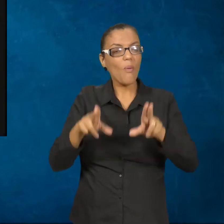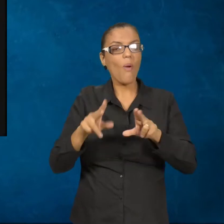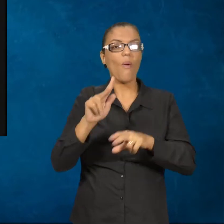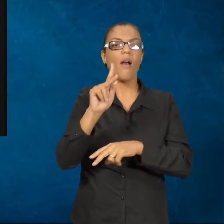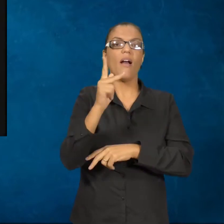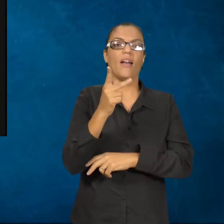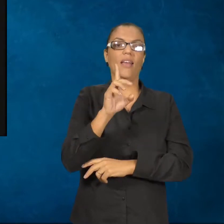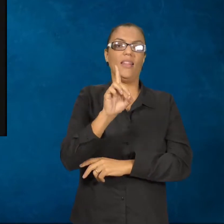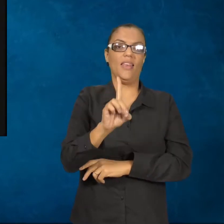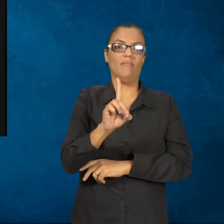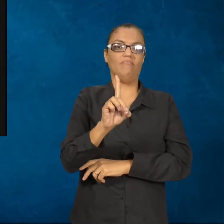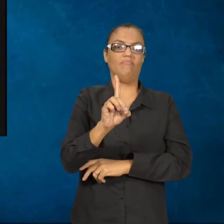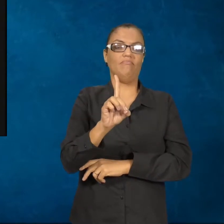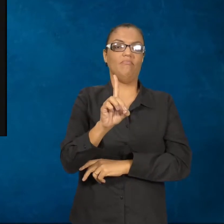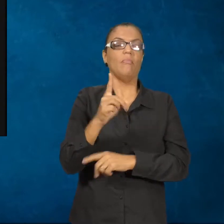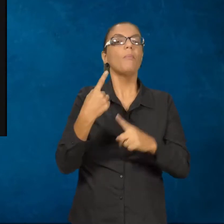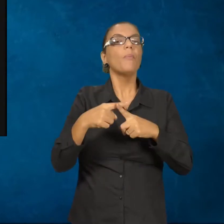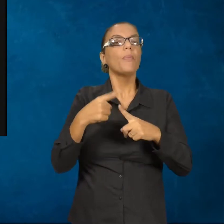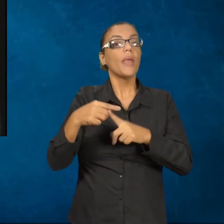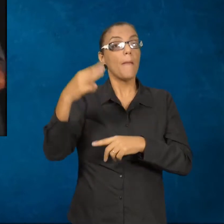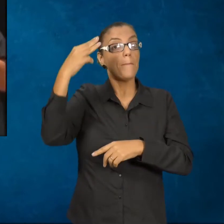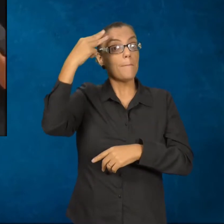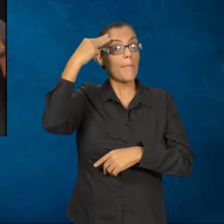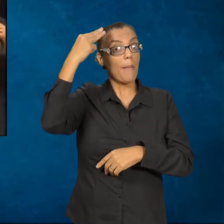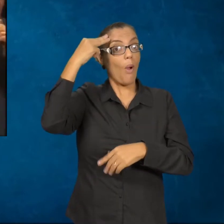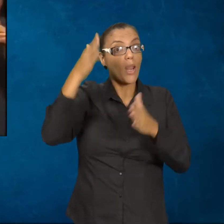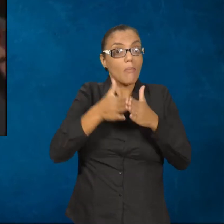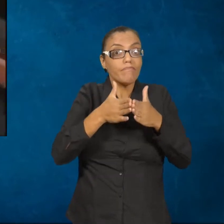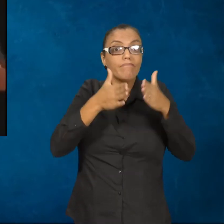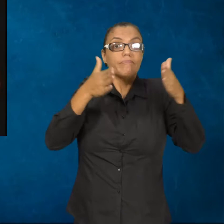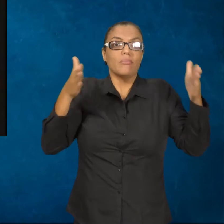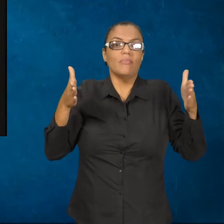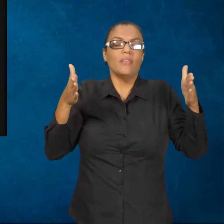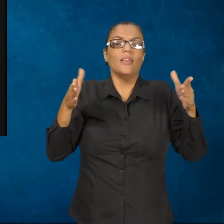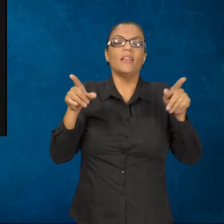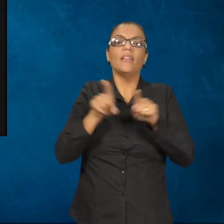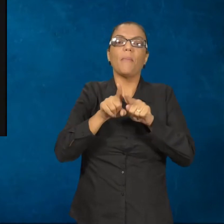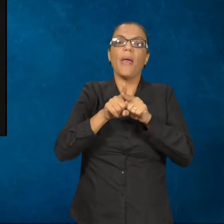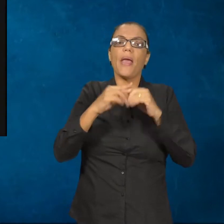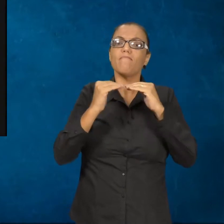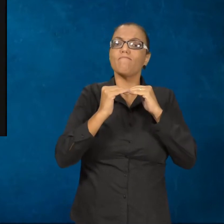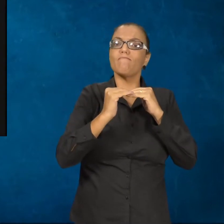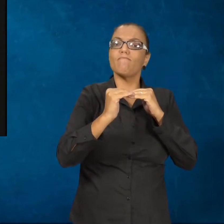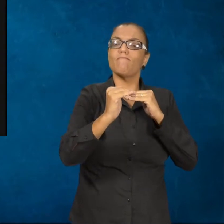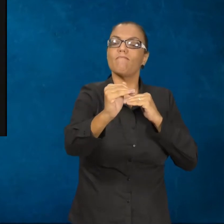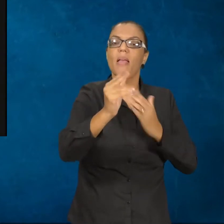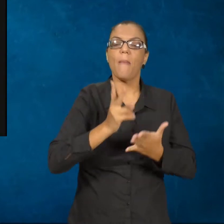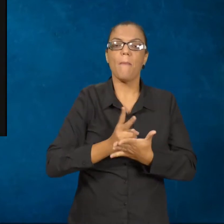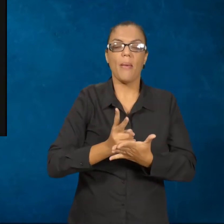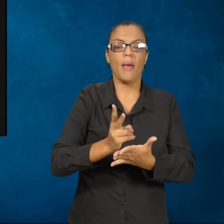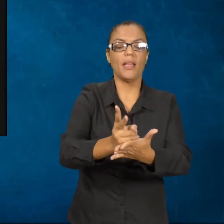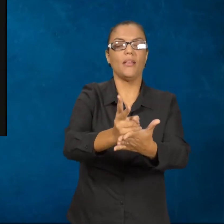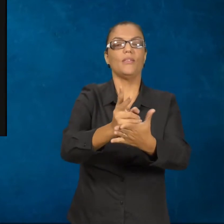e permanente. Só para vocês terem uma ideia, já que o mundo é da informática,